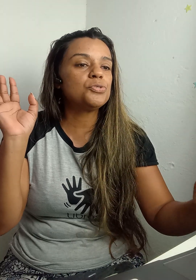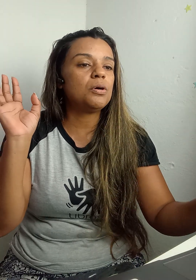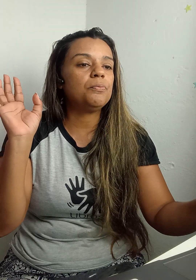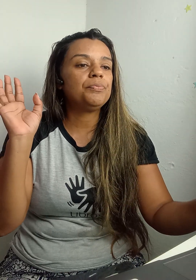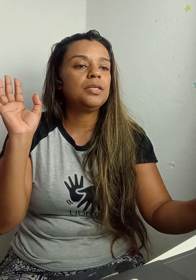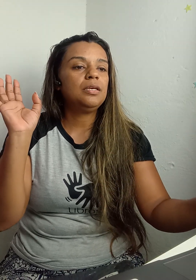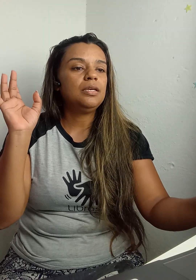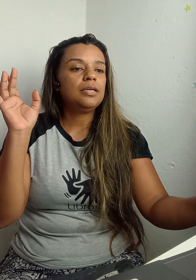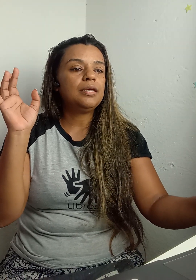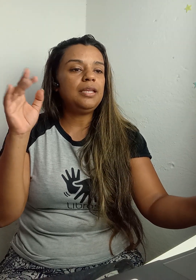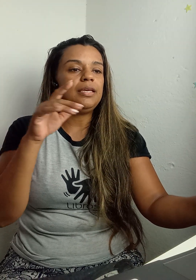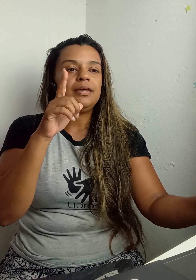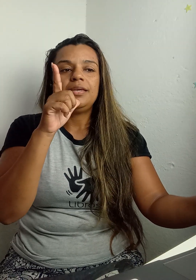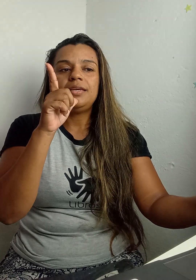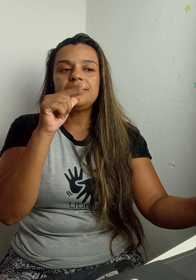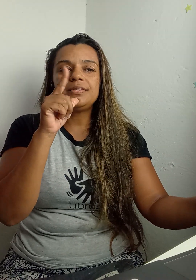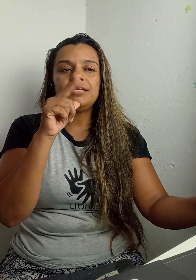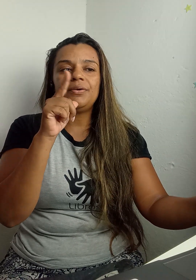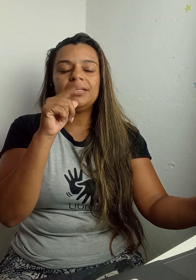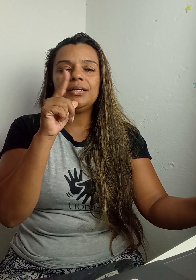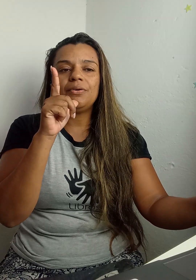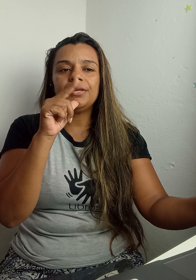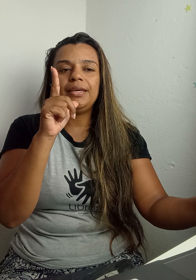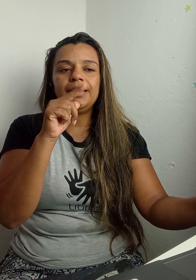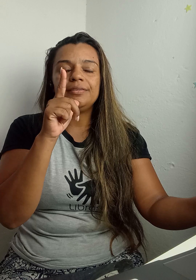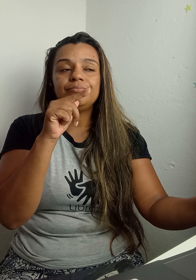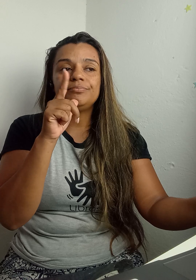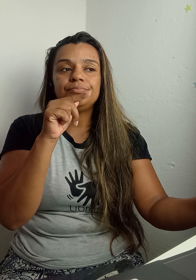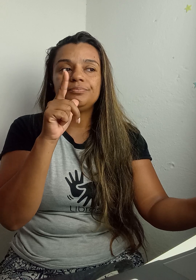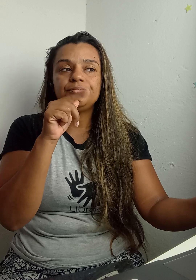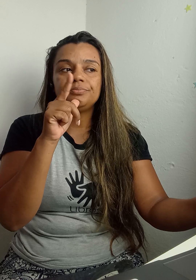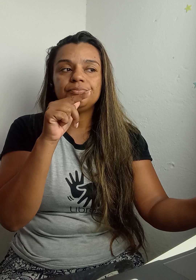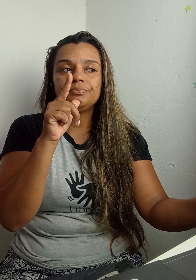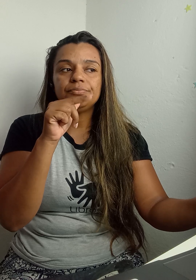pessoal? Que nem esse sinal aqui, qual que é?